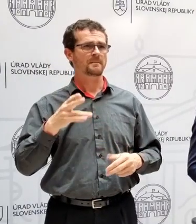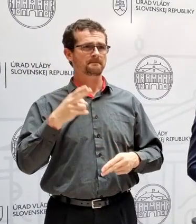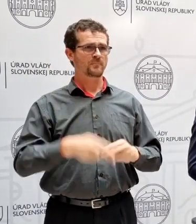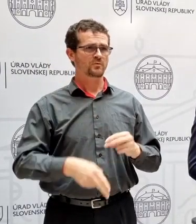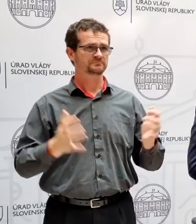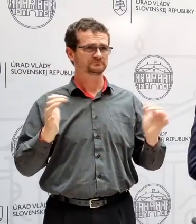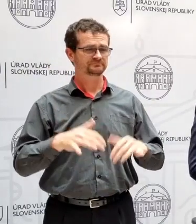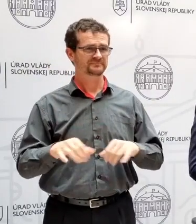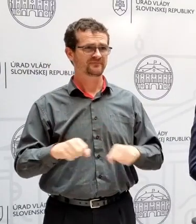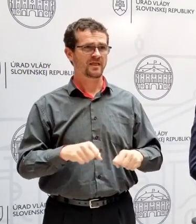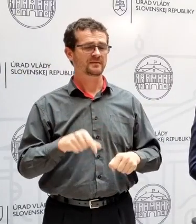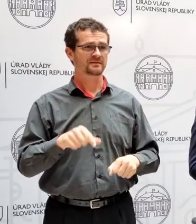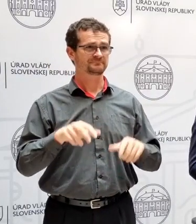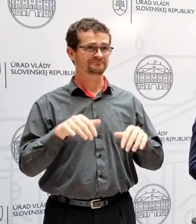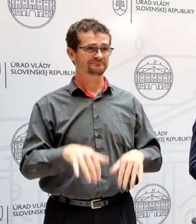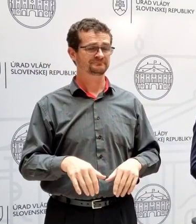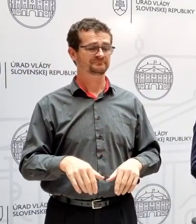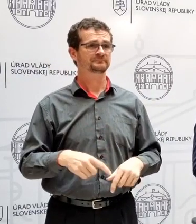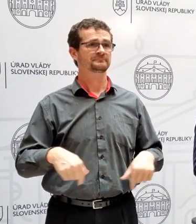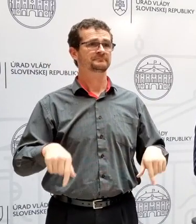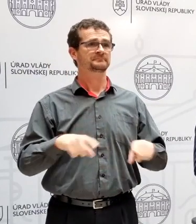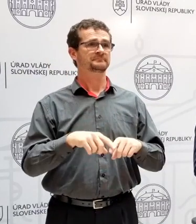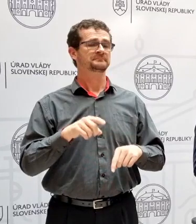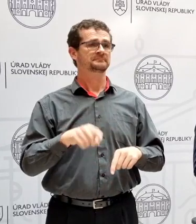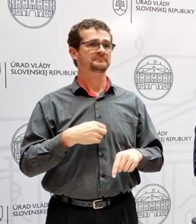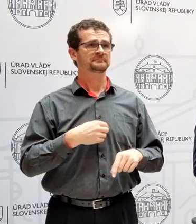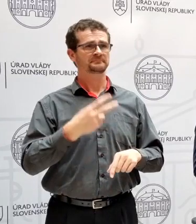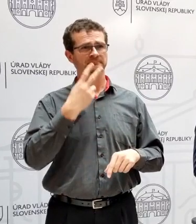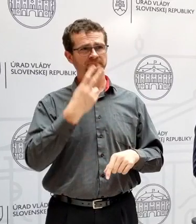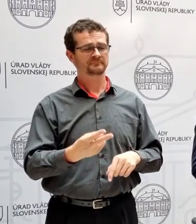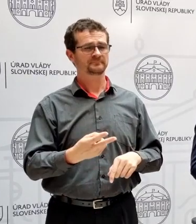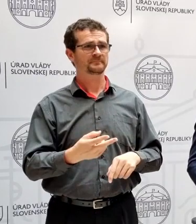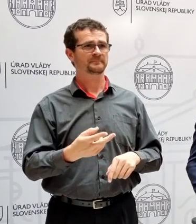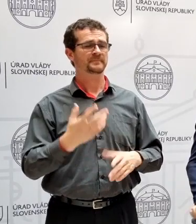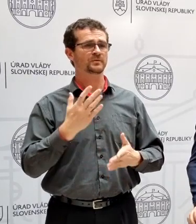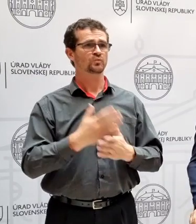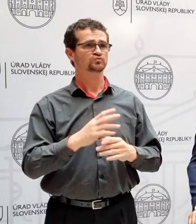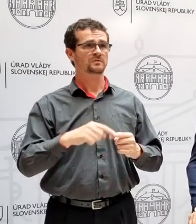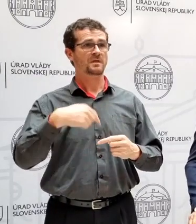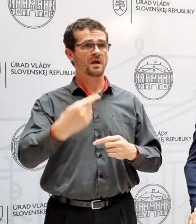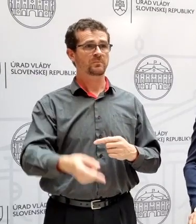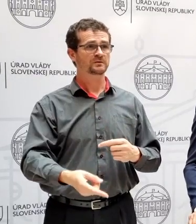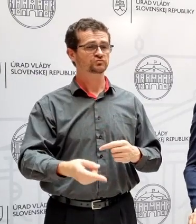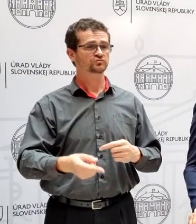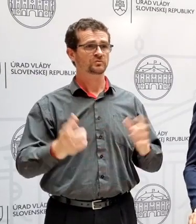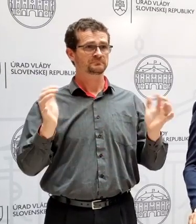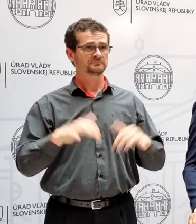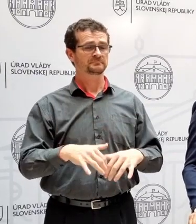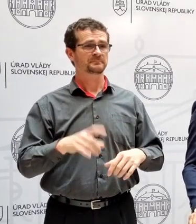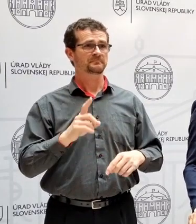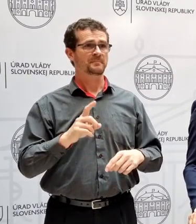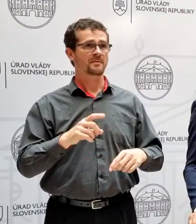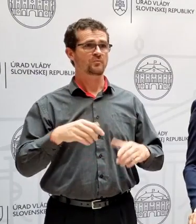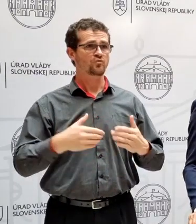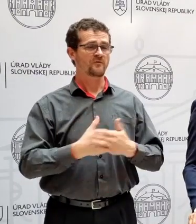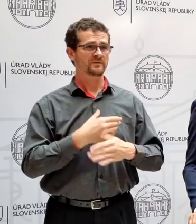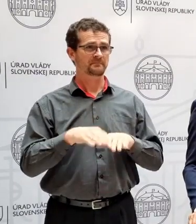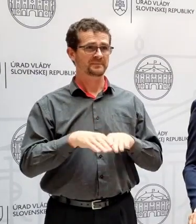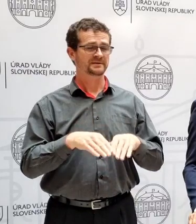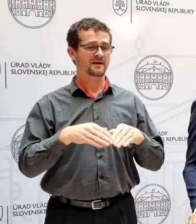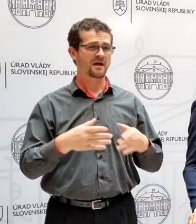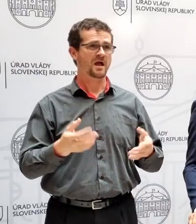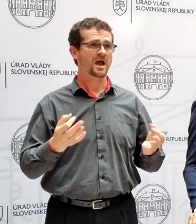posledné zasadnutie vlády, na ktorom sa zúčastnili. Z toho nám totiž to tak vychádza, že už na najbližšom zasadnutí by mali sedieť noví ministri,